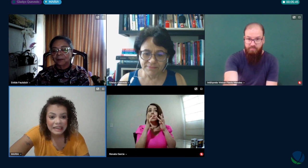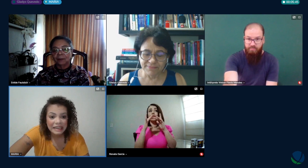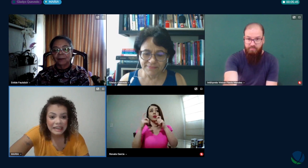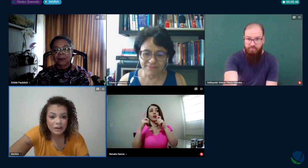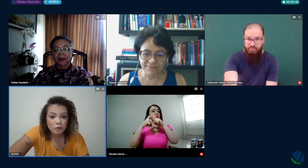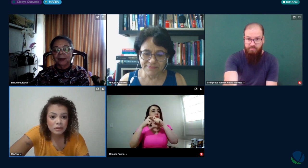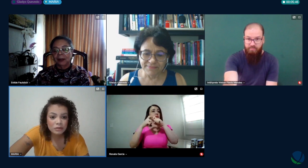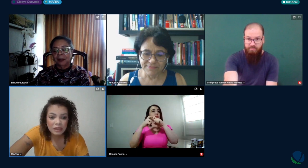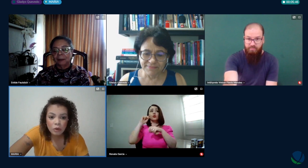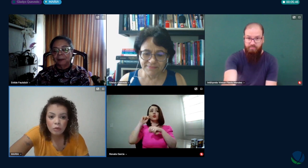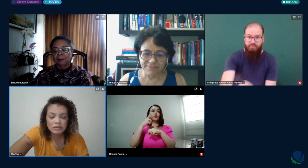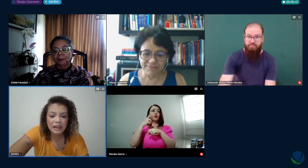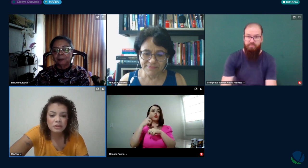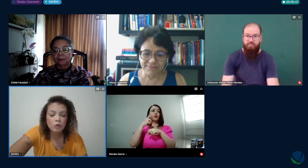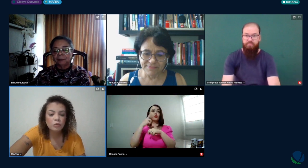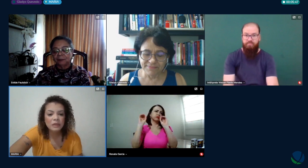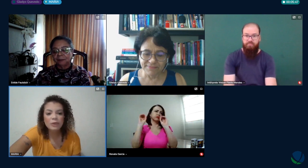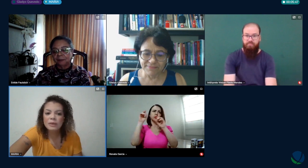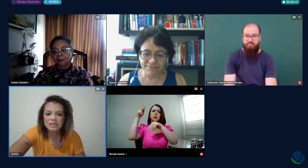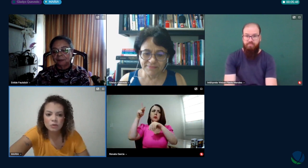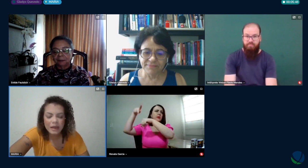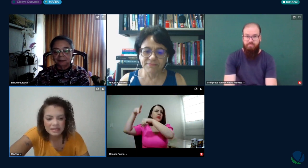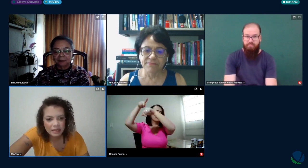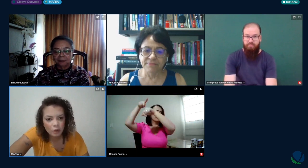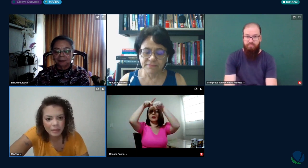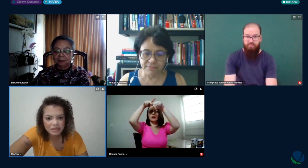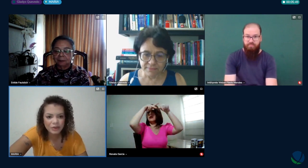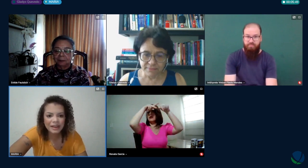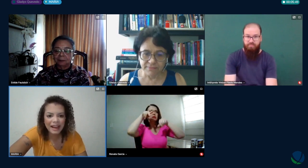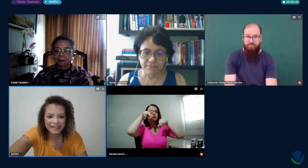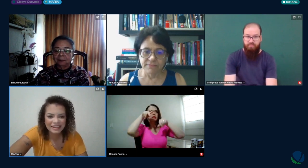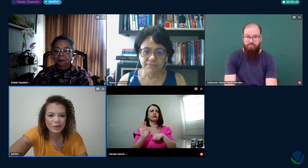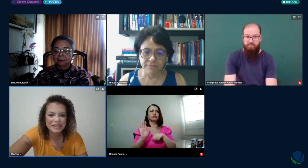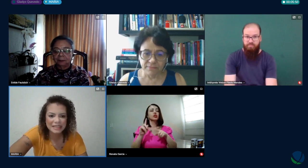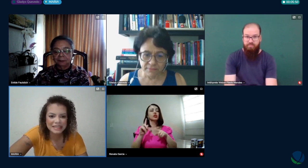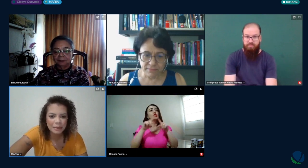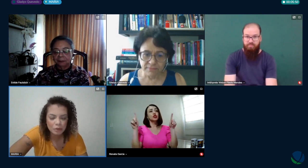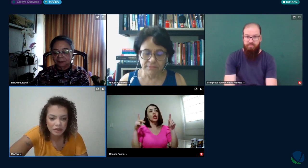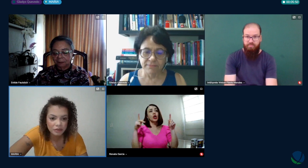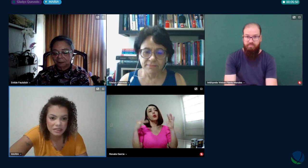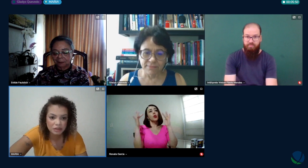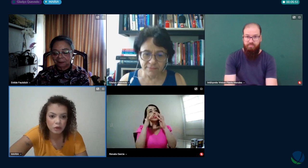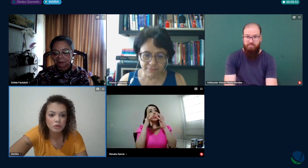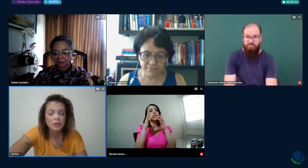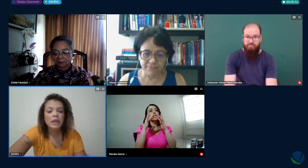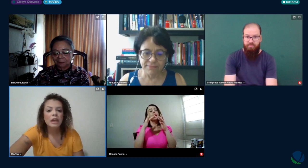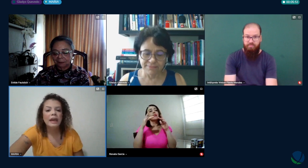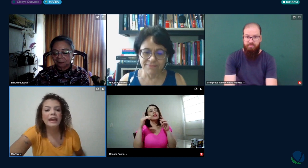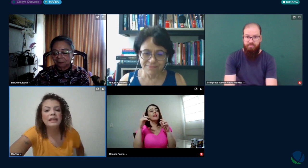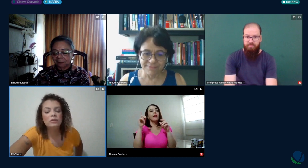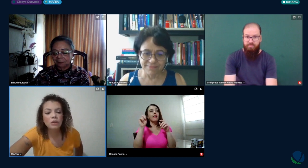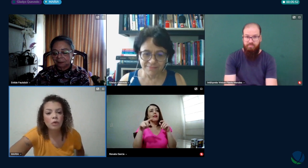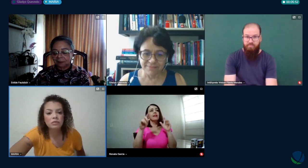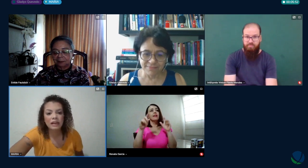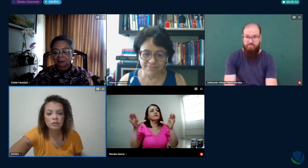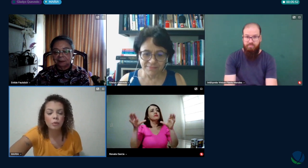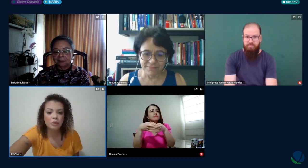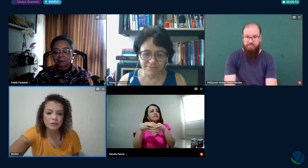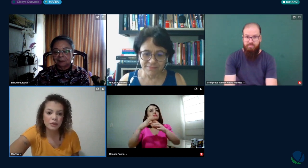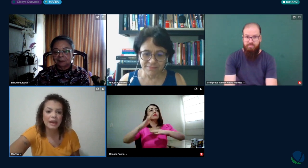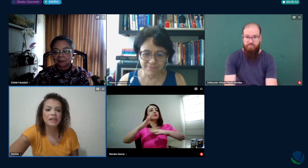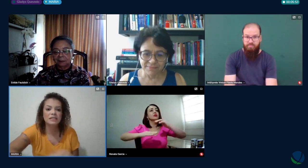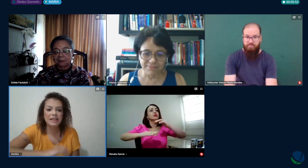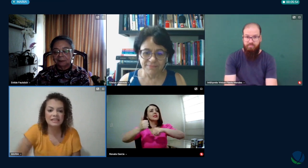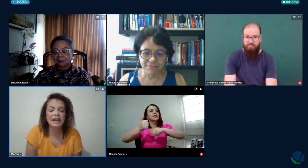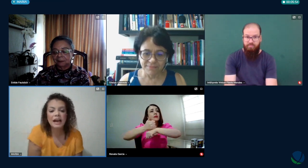Olha, eu não tenho contato com nenhuma situação mencionada com esse exemplo que você trouxe. Não tenho contato